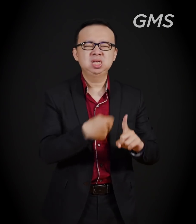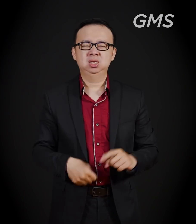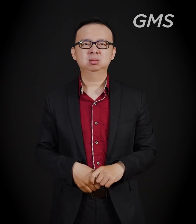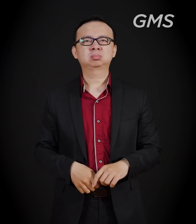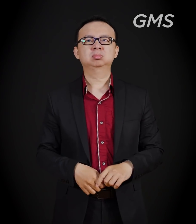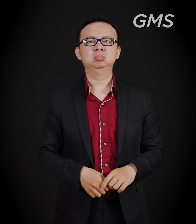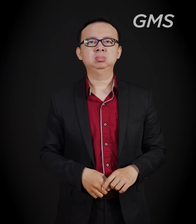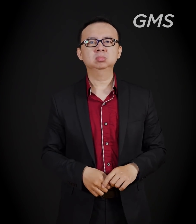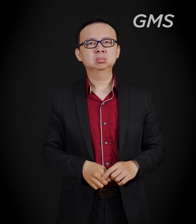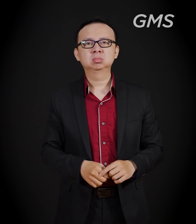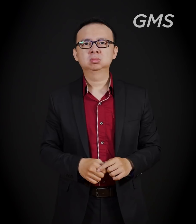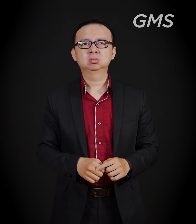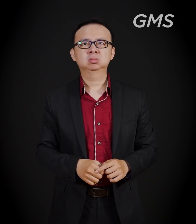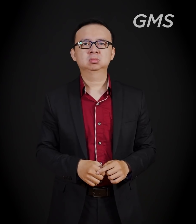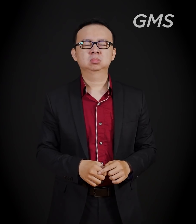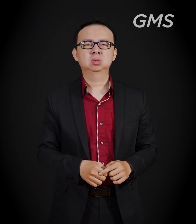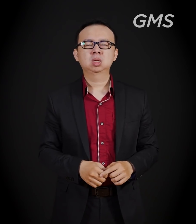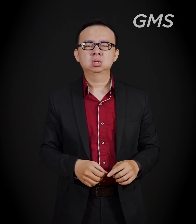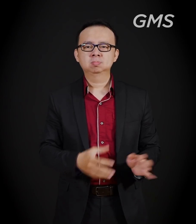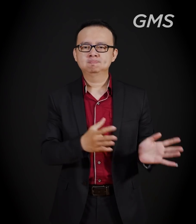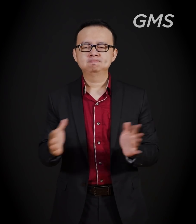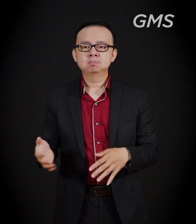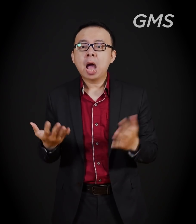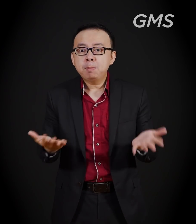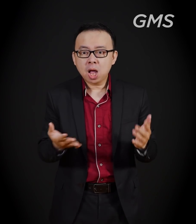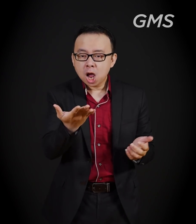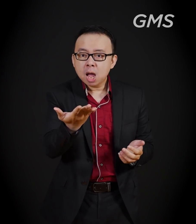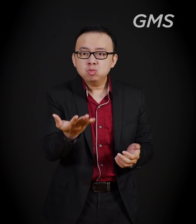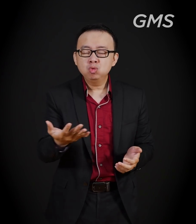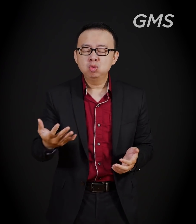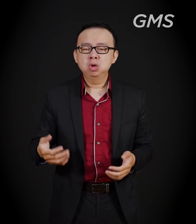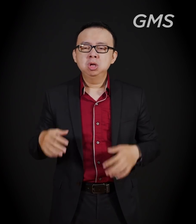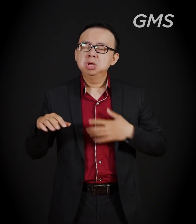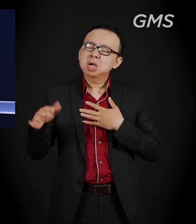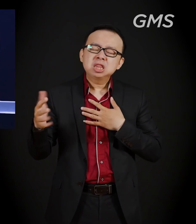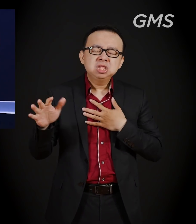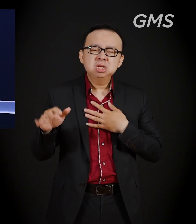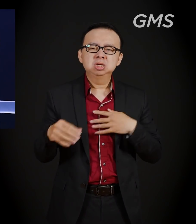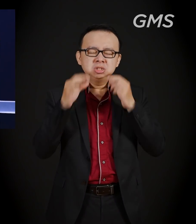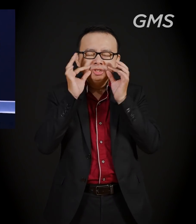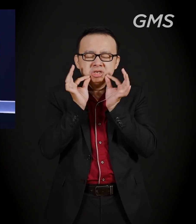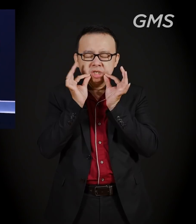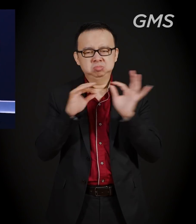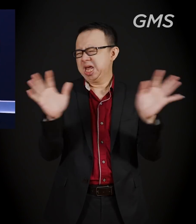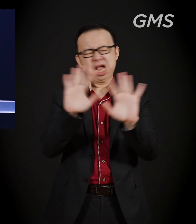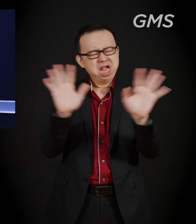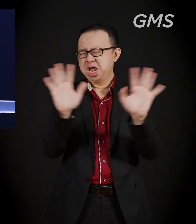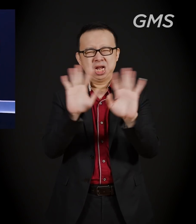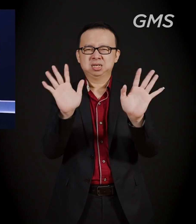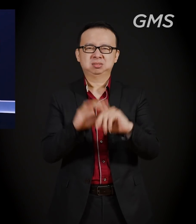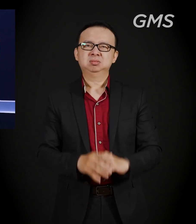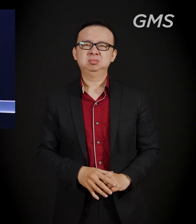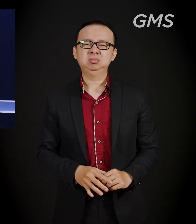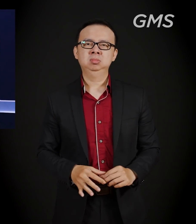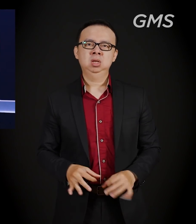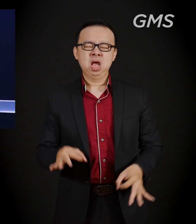Tuhan. Terus sudah panik. Terus sudah kecewa. Jawaban saya rugi.